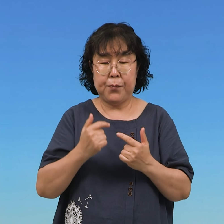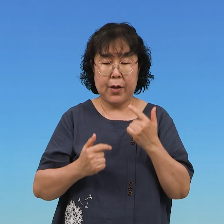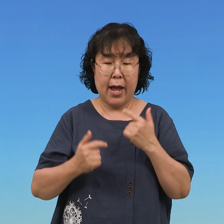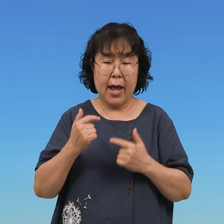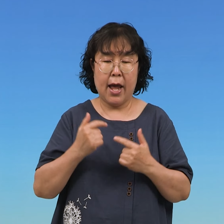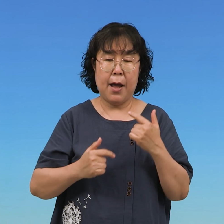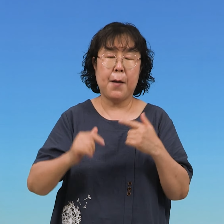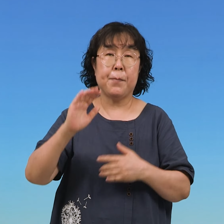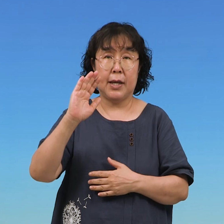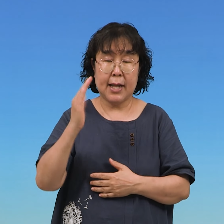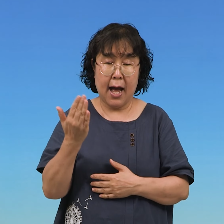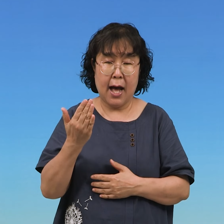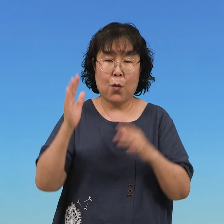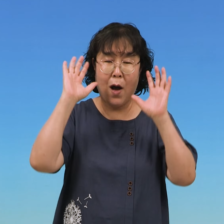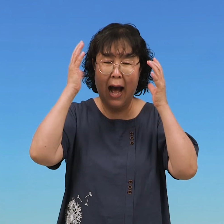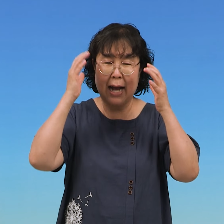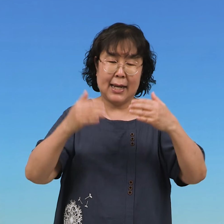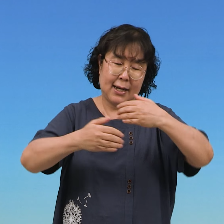예배드림이 기쁨